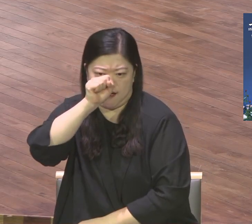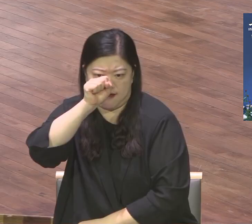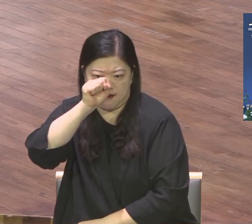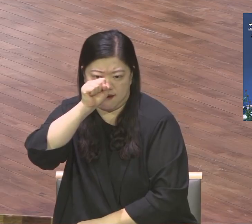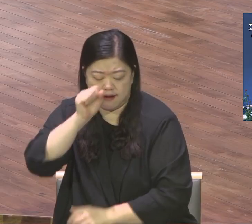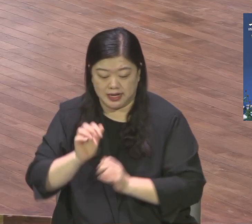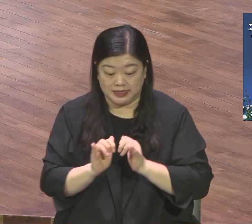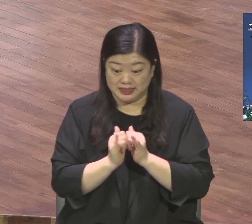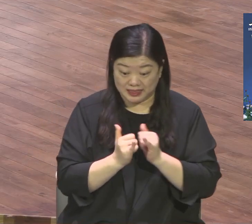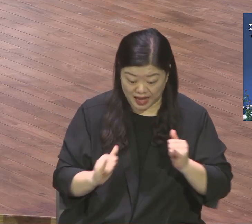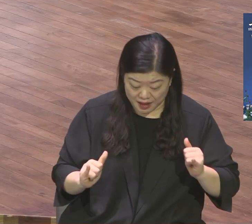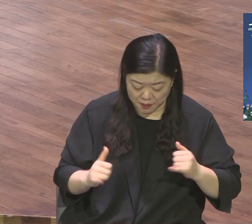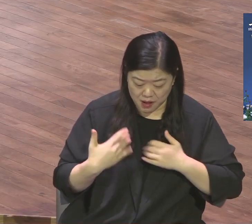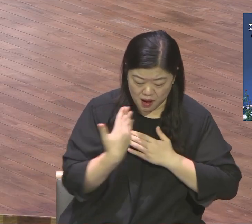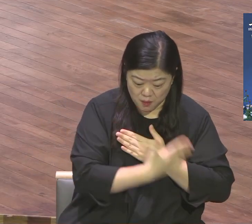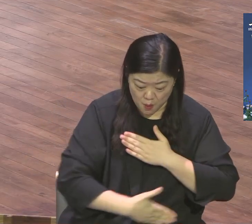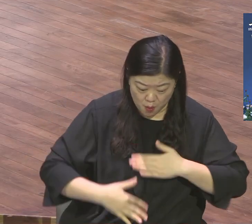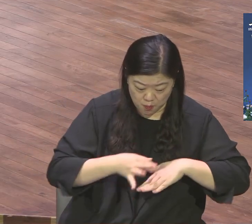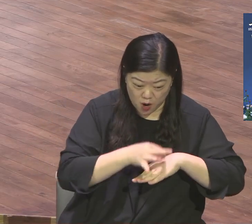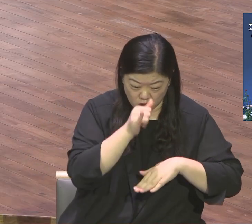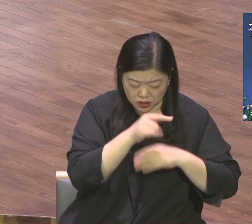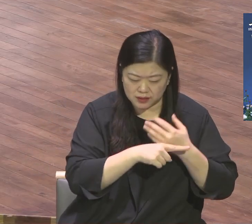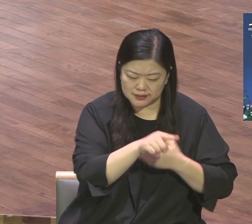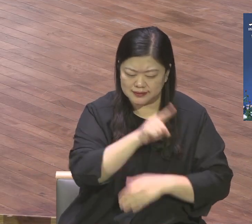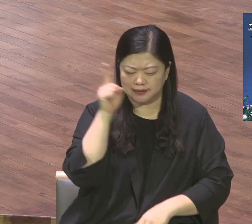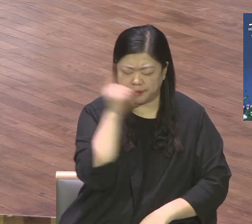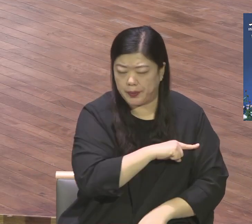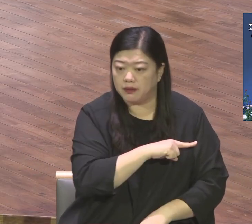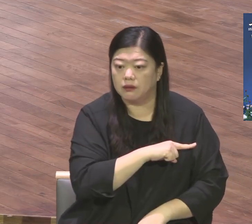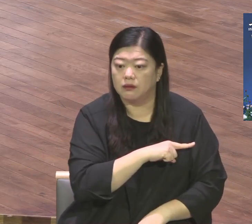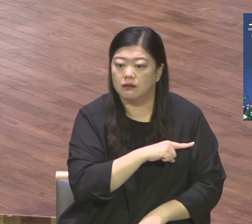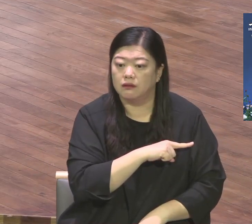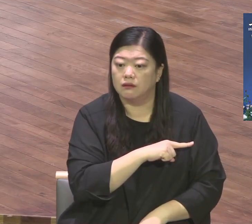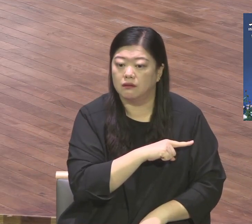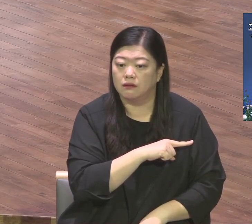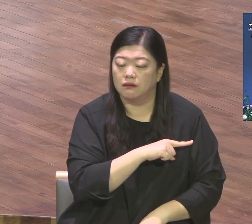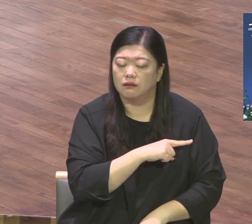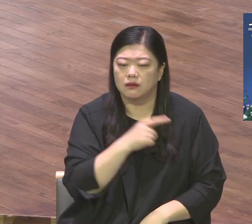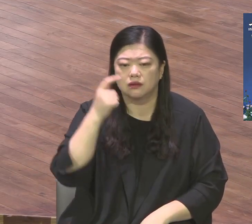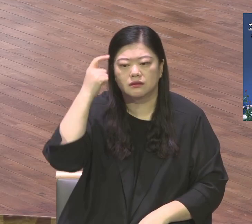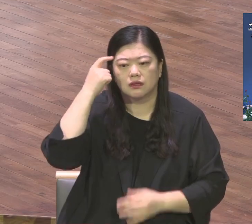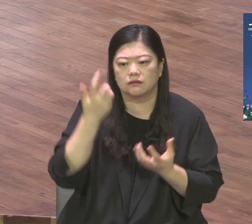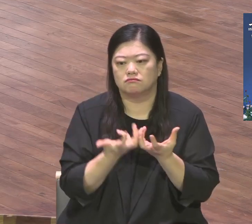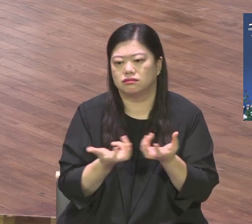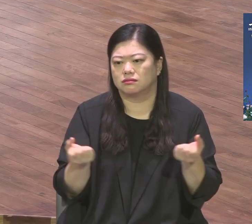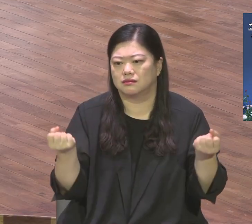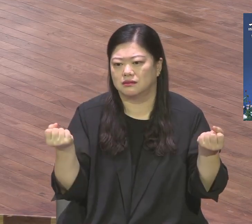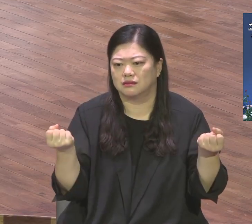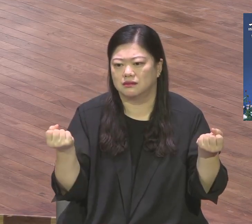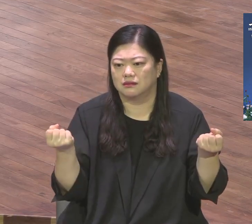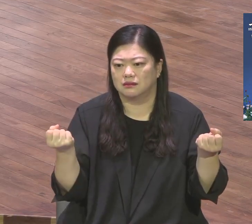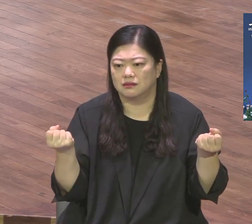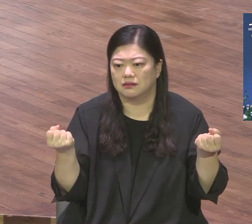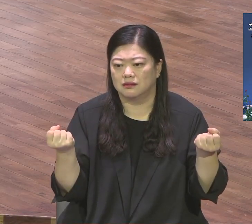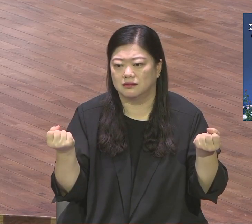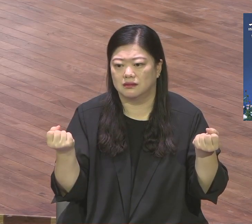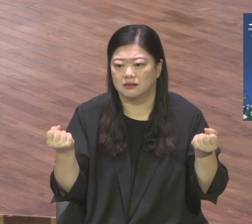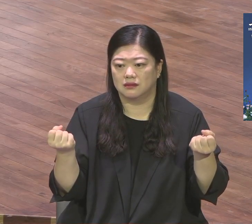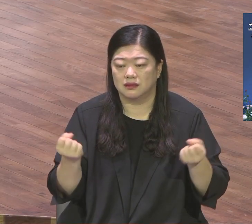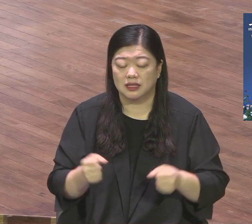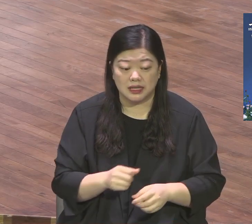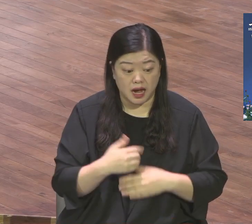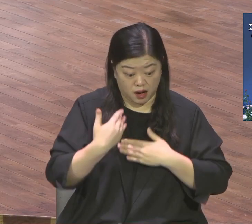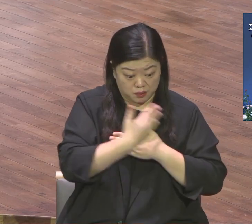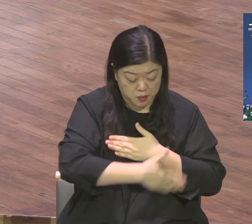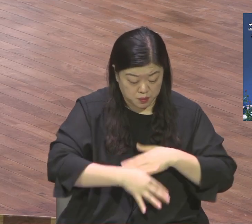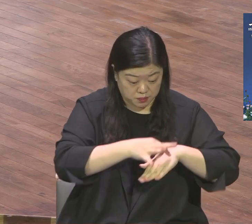인간은 육을 가지기 때문에 악한 존재다. 육은 악한 존재다. 그런데 어떻게